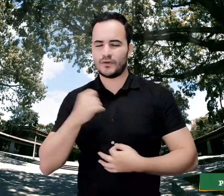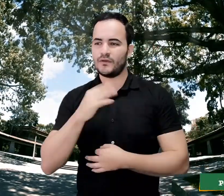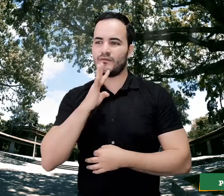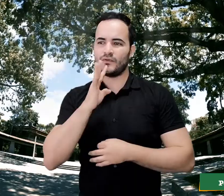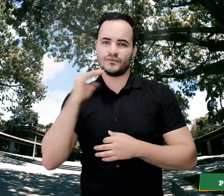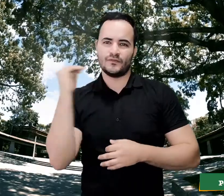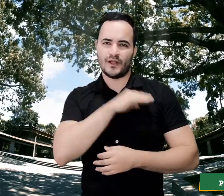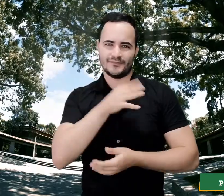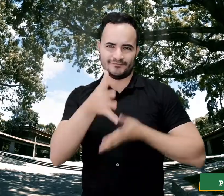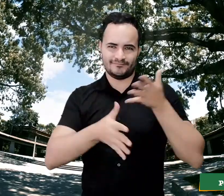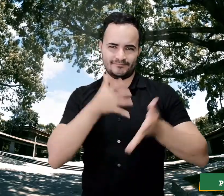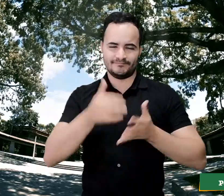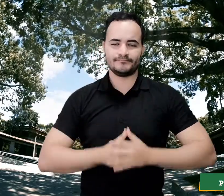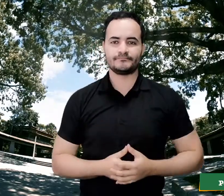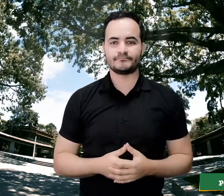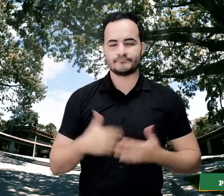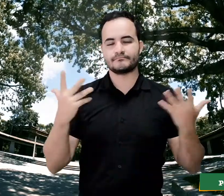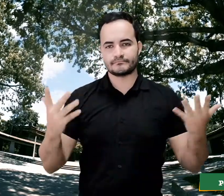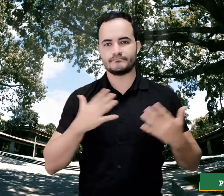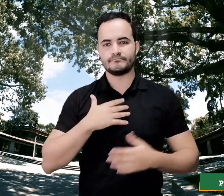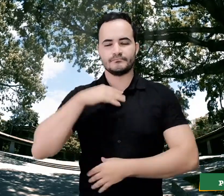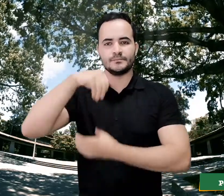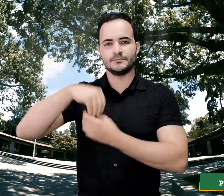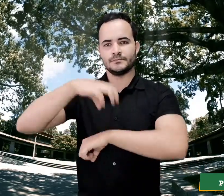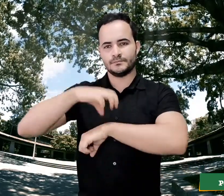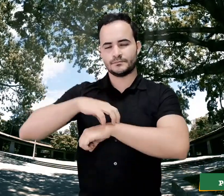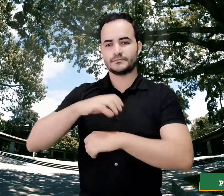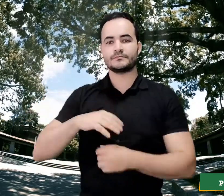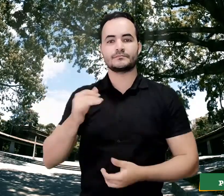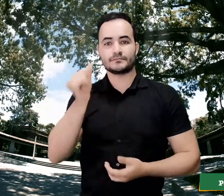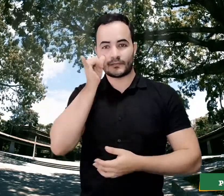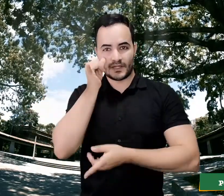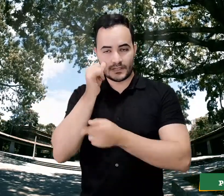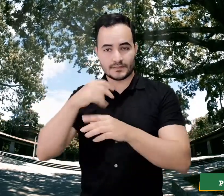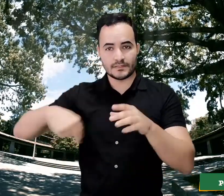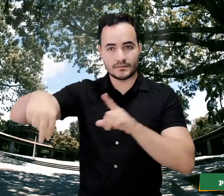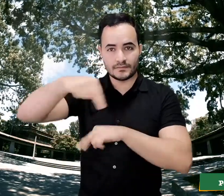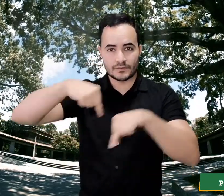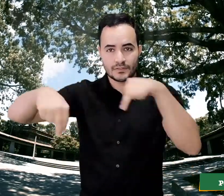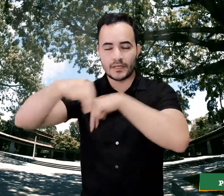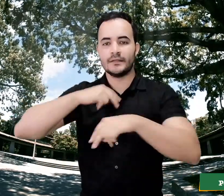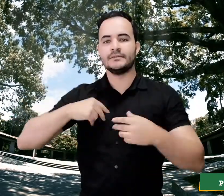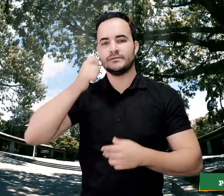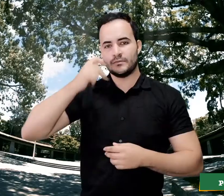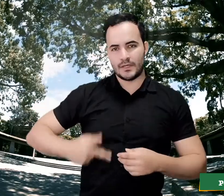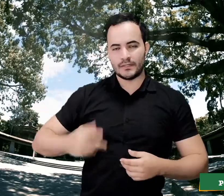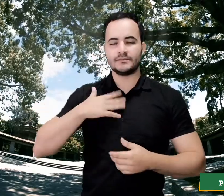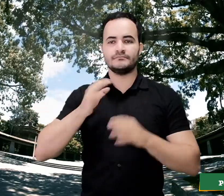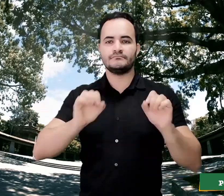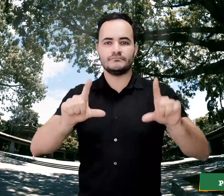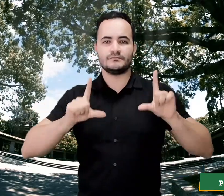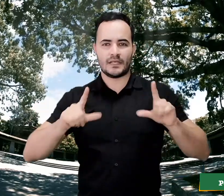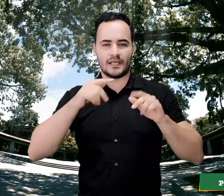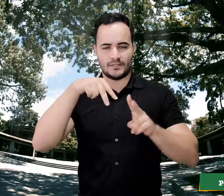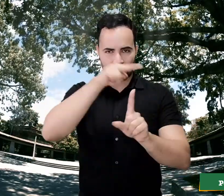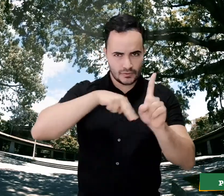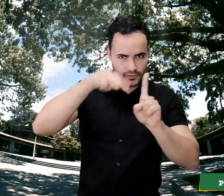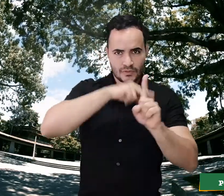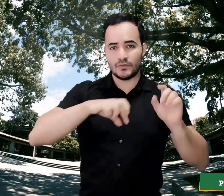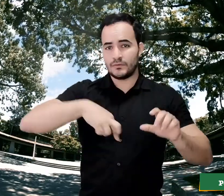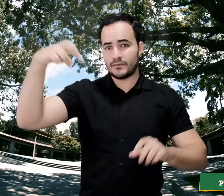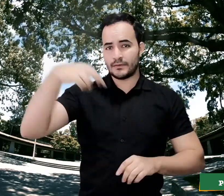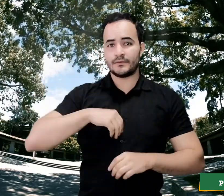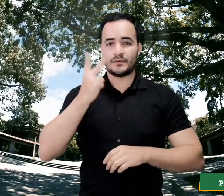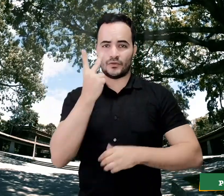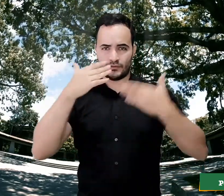comunicación. Pertenezco a la Facultad de Ciencias Sociales y Humanas, egresada del programa de Sociología. Tengo 2 discapacidades,